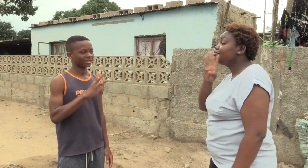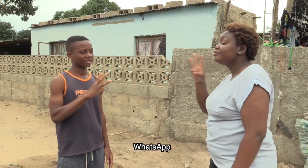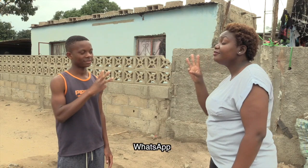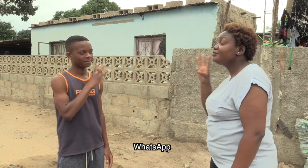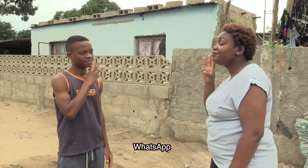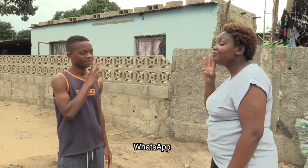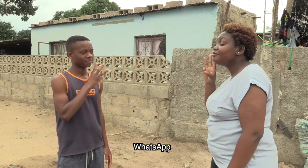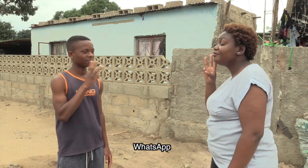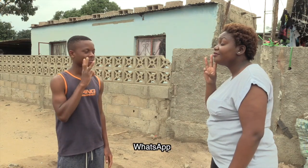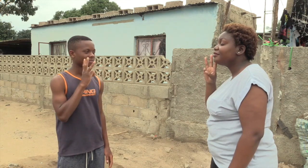WhatsApp.